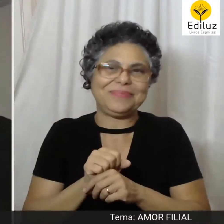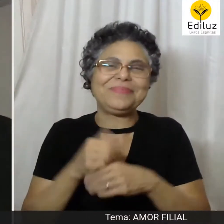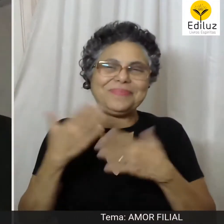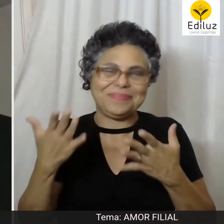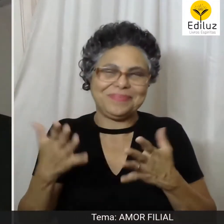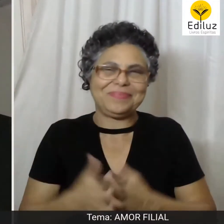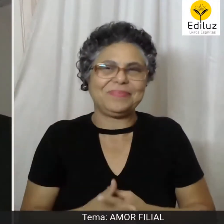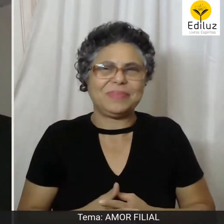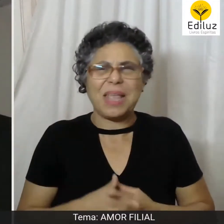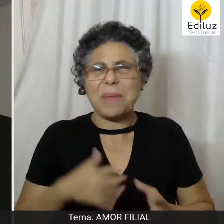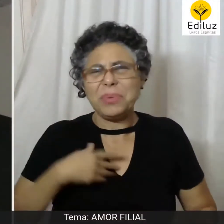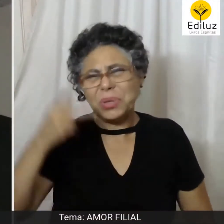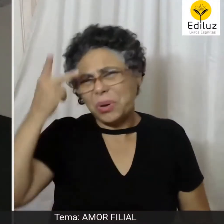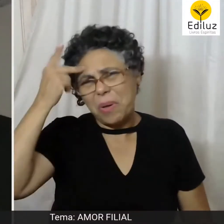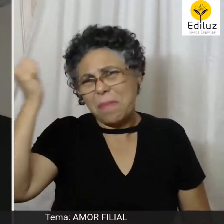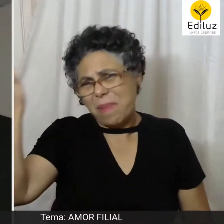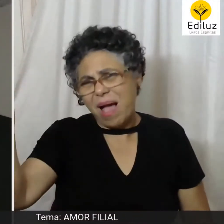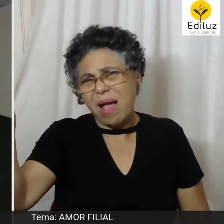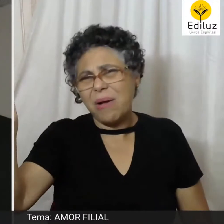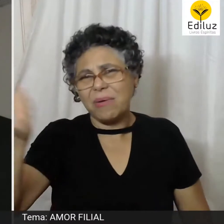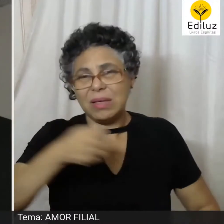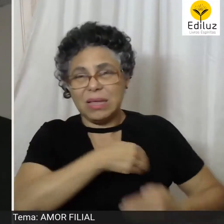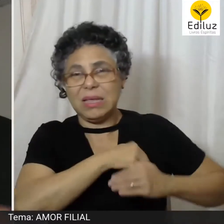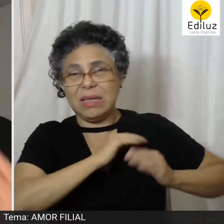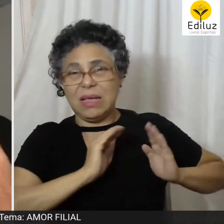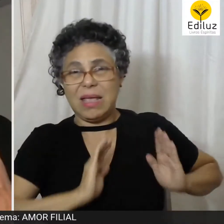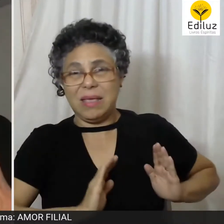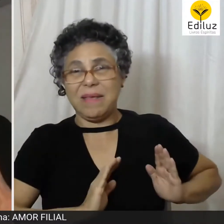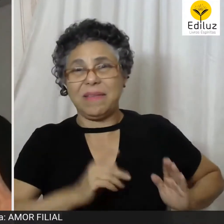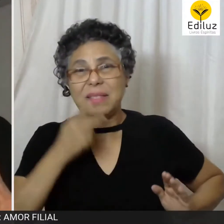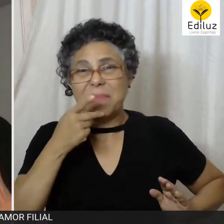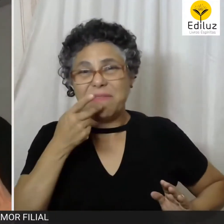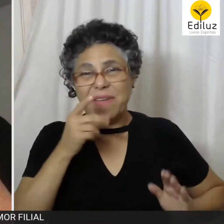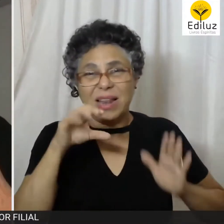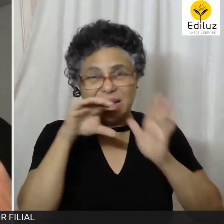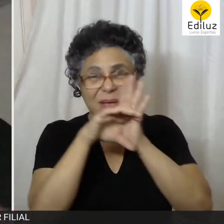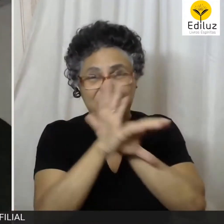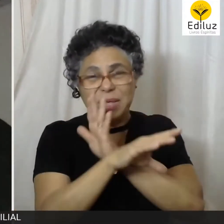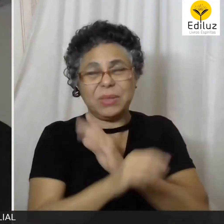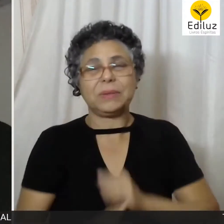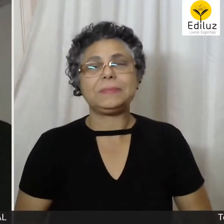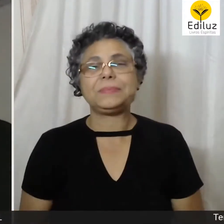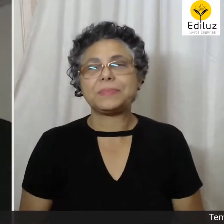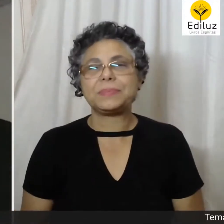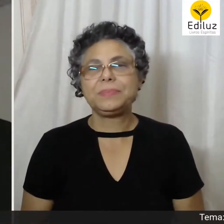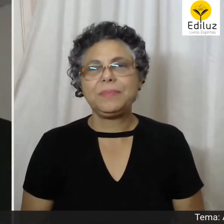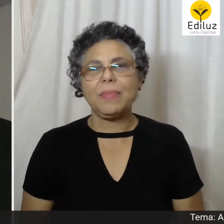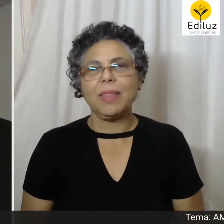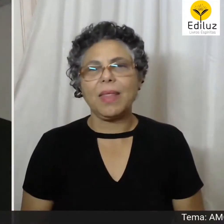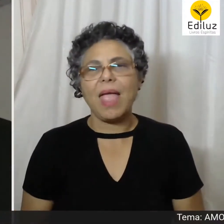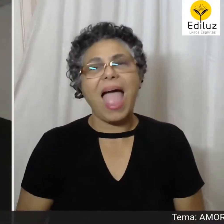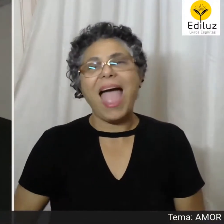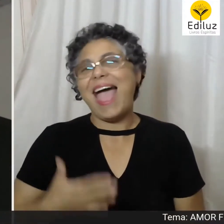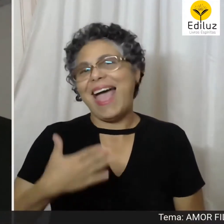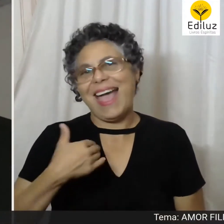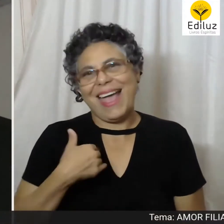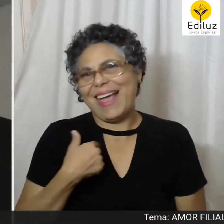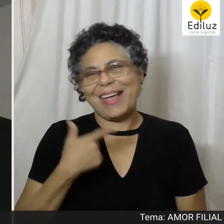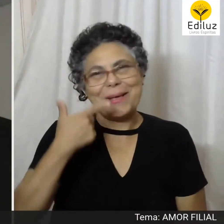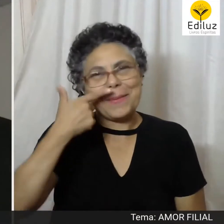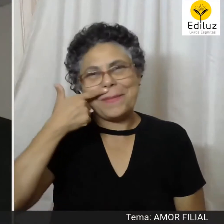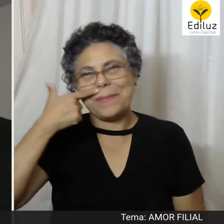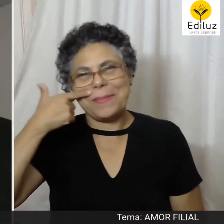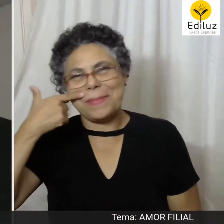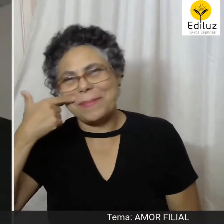É muito comum, e a veneranda também pontua nesse capítulo, as projeções dos pais sobre os